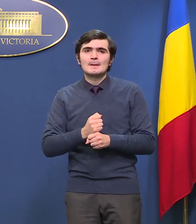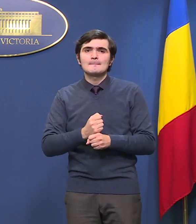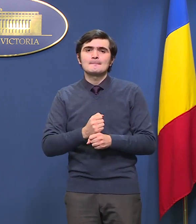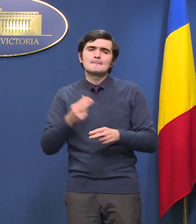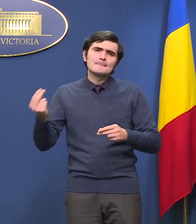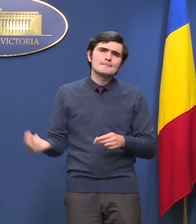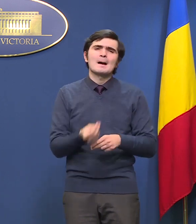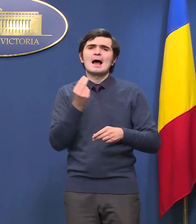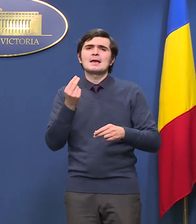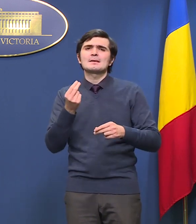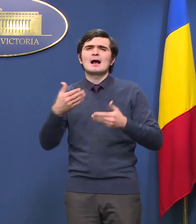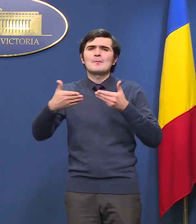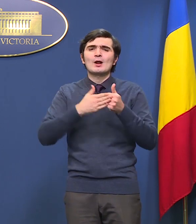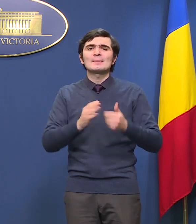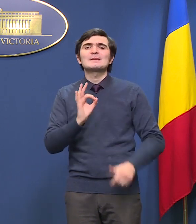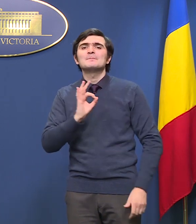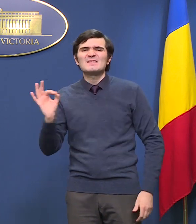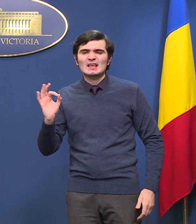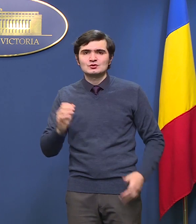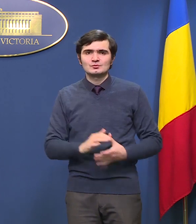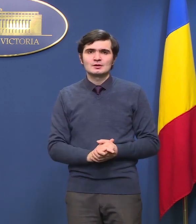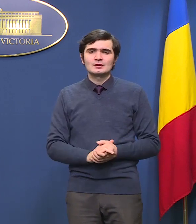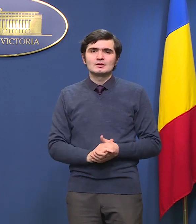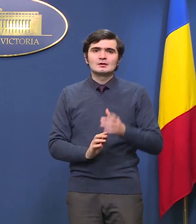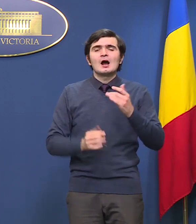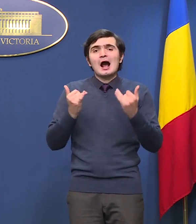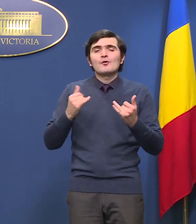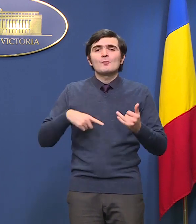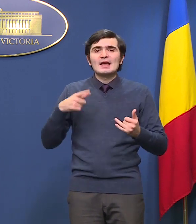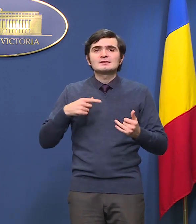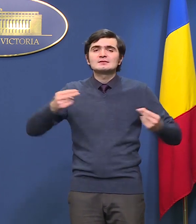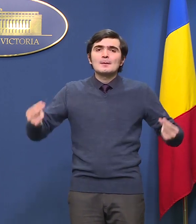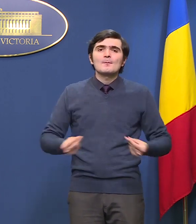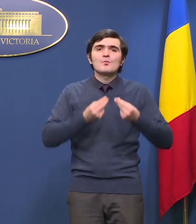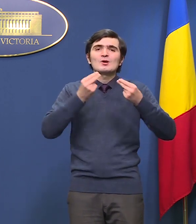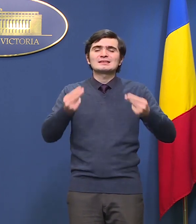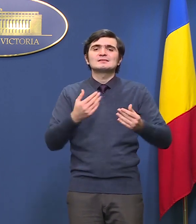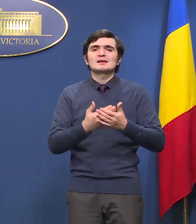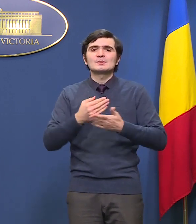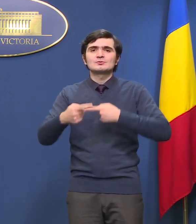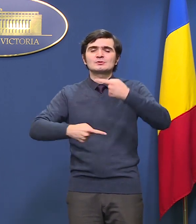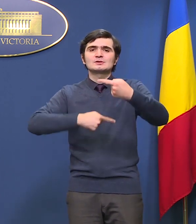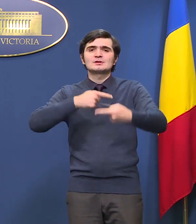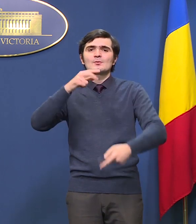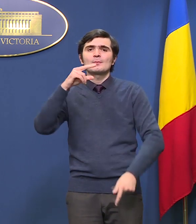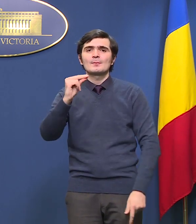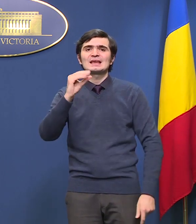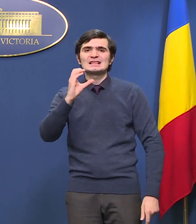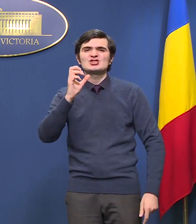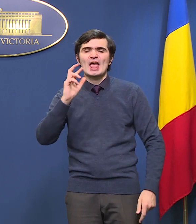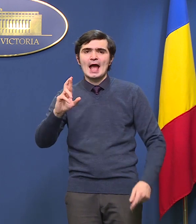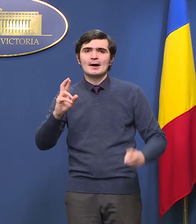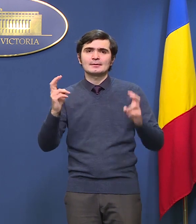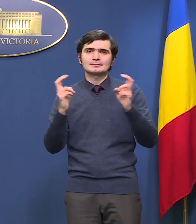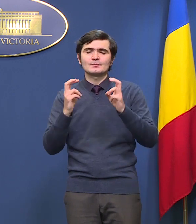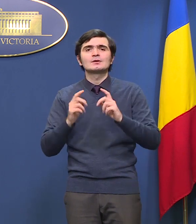o îmbunătățire a diagnosticării pe sistemul de PCR, care este tot pe același principiu și vor fi produse care